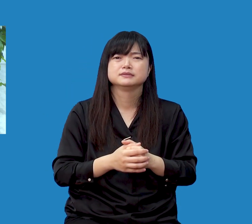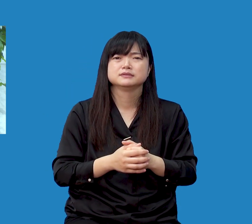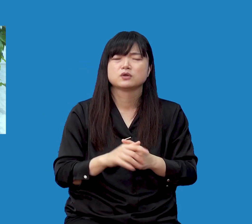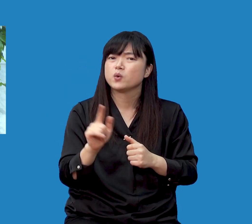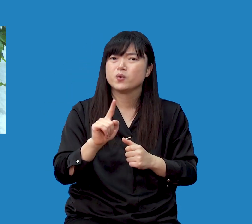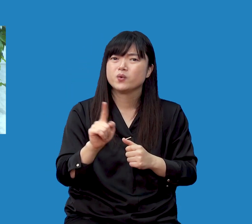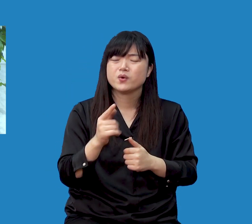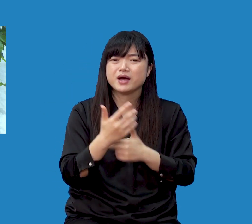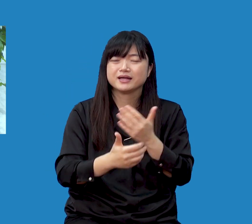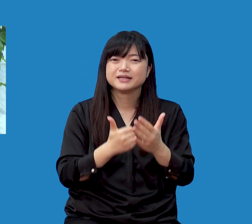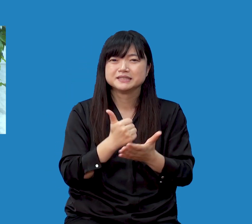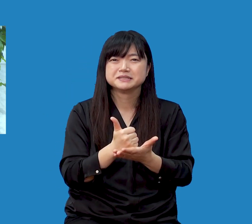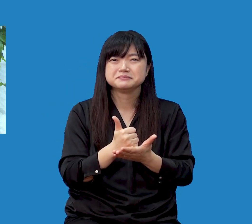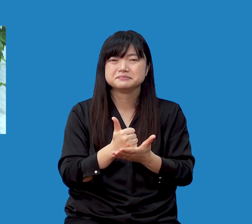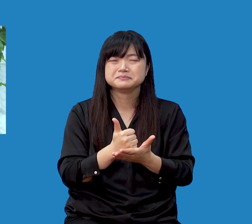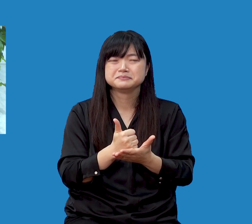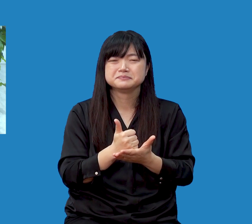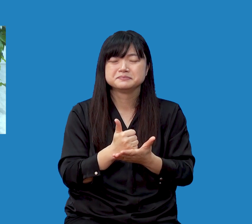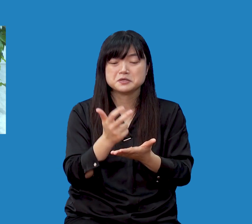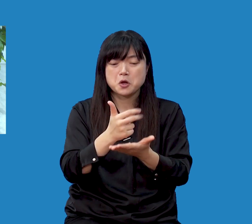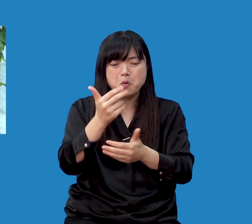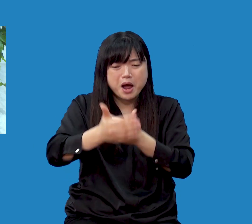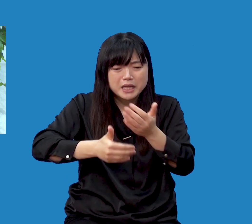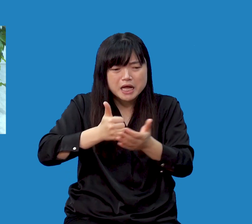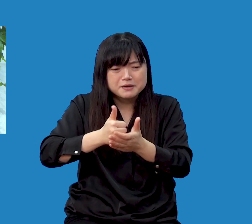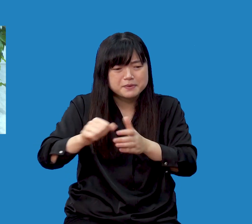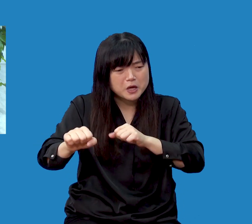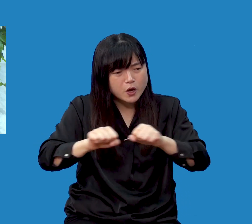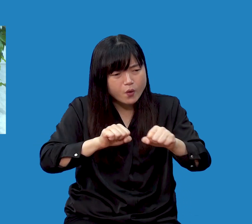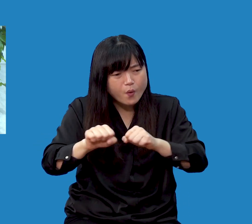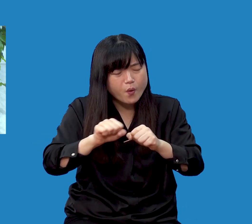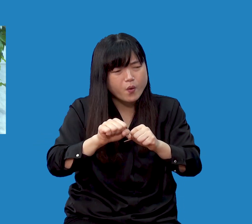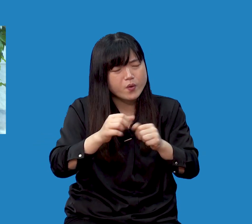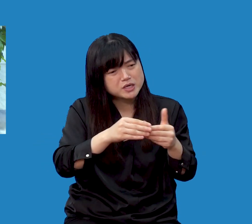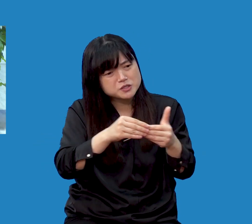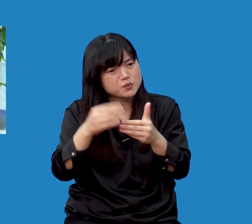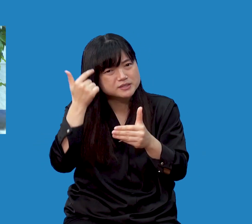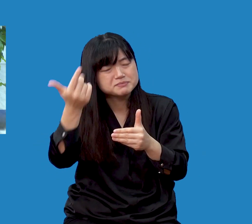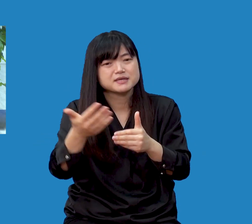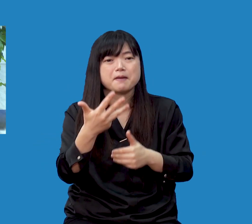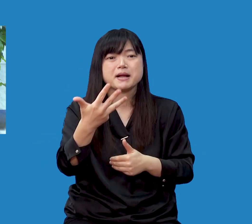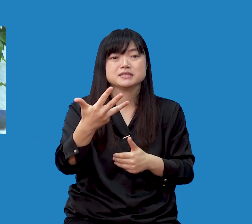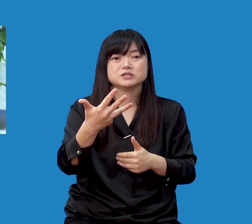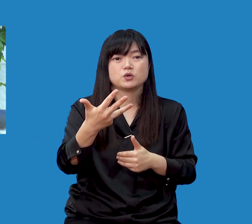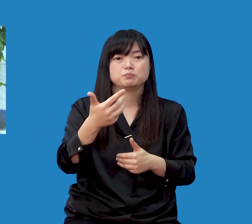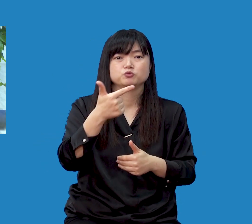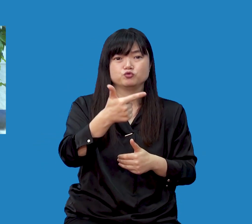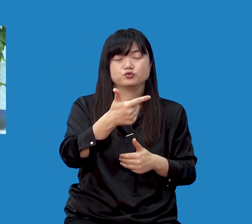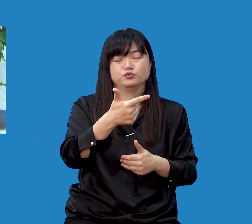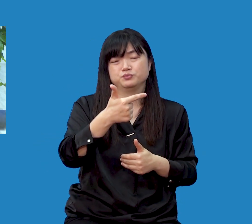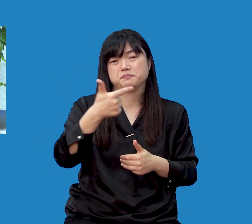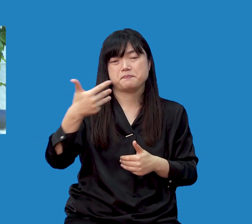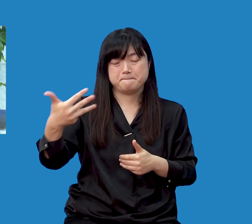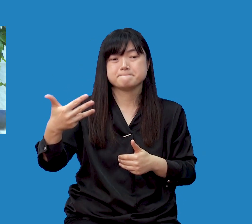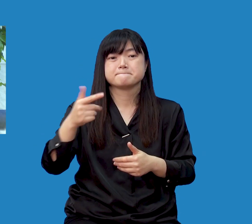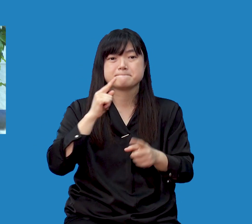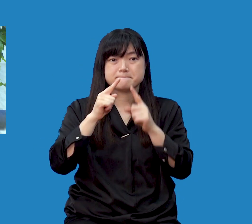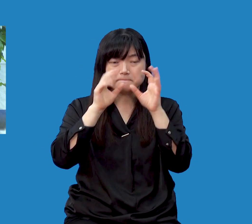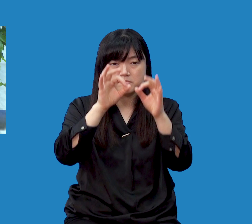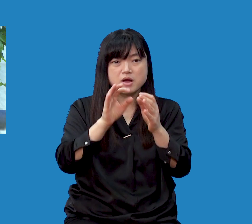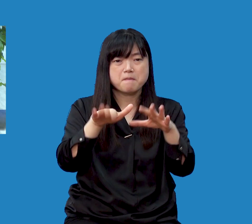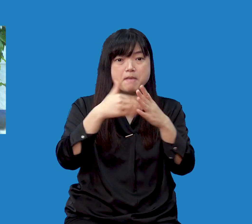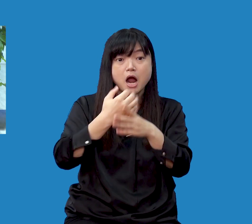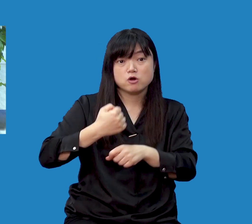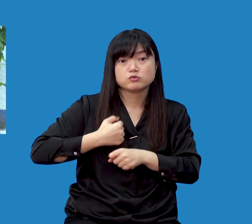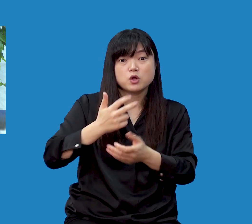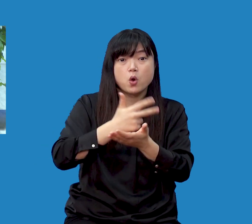어떻게 하나님께 야훼께서 역사의 전환을 일으키십니까? 8절 말씀, 6절 말씀에